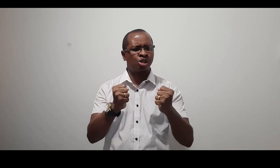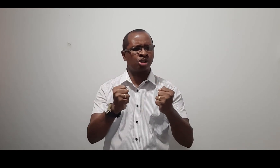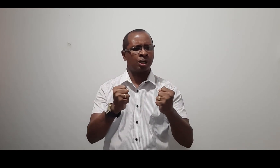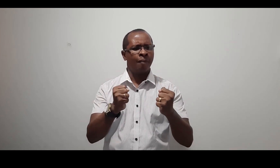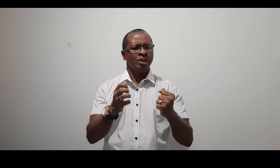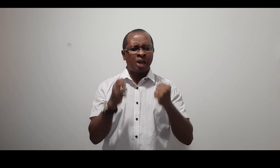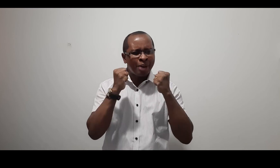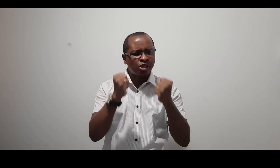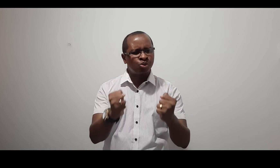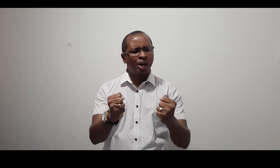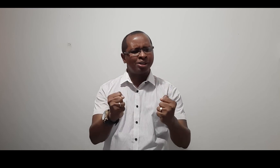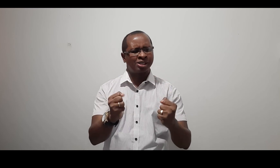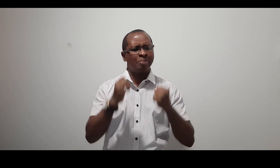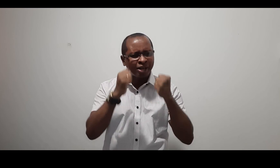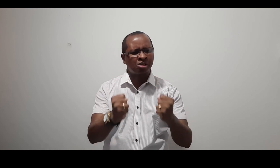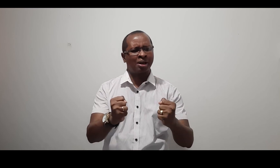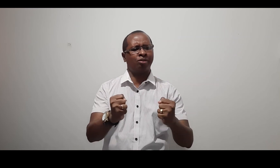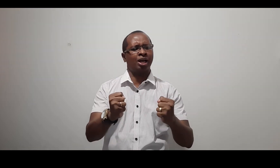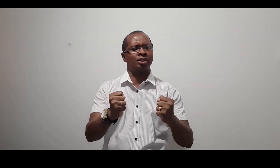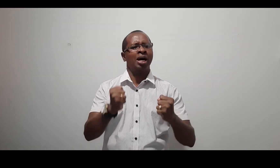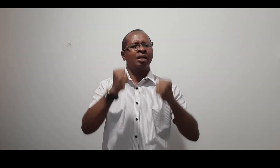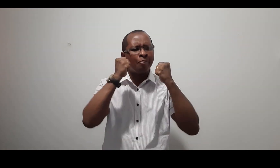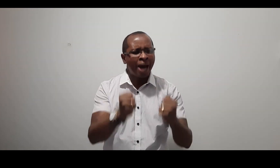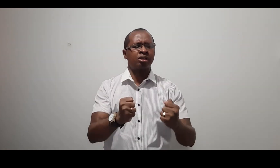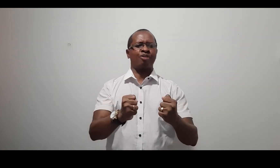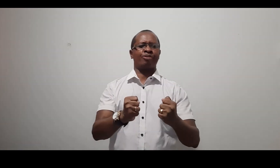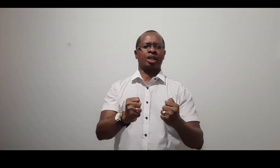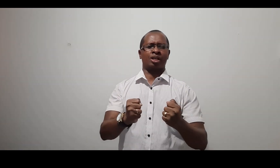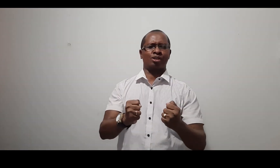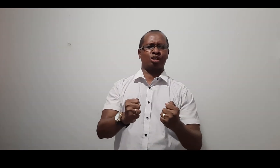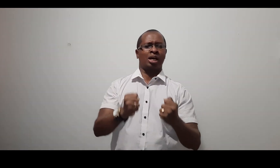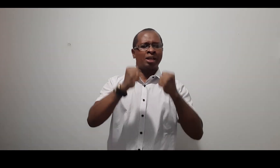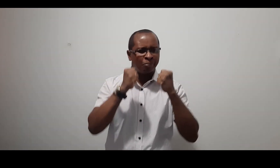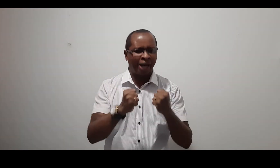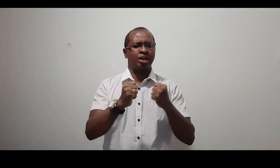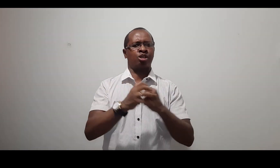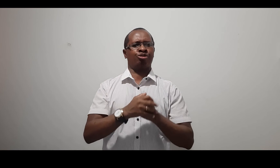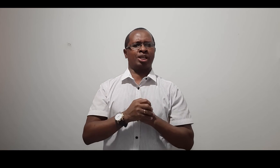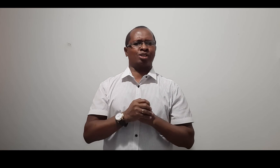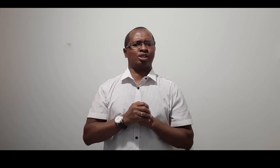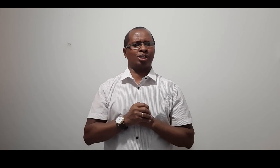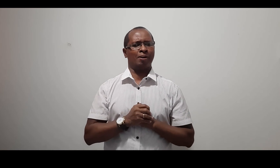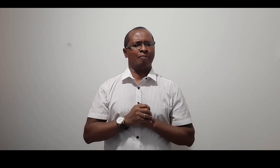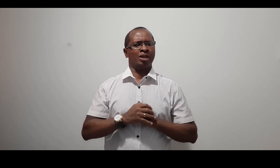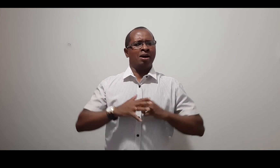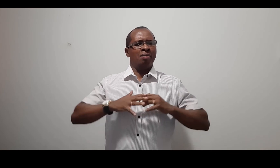izy, na miatroka olana izy, na miatroka aretina izy, na miatroka fahafatesana azy izy, na miatroka fifisena azy izy,